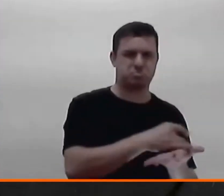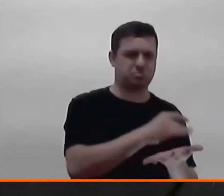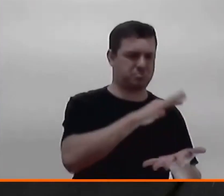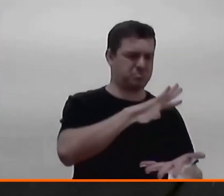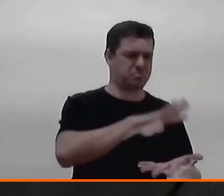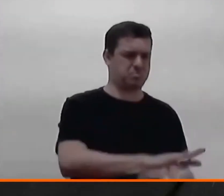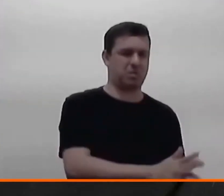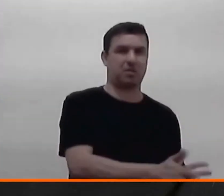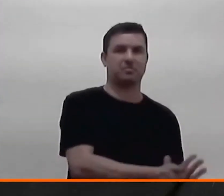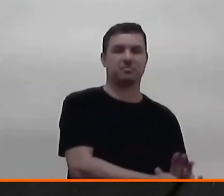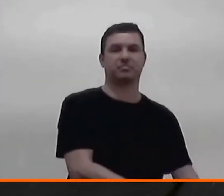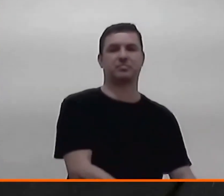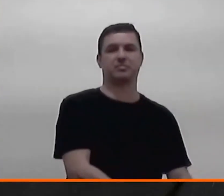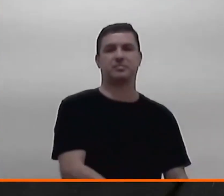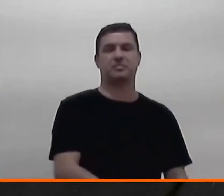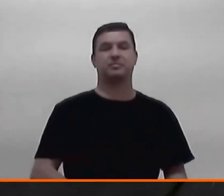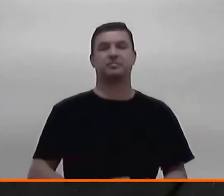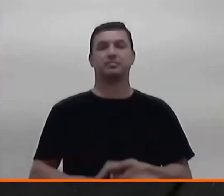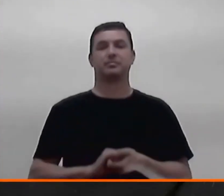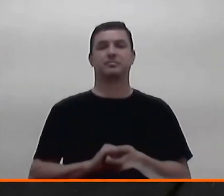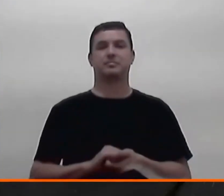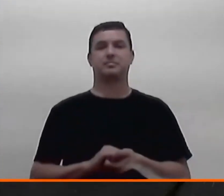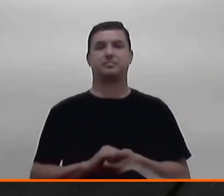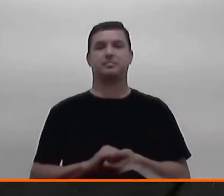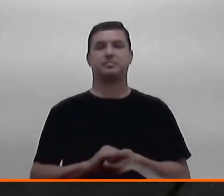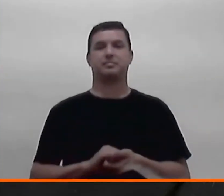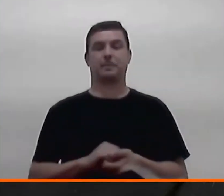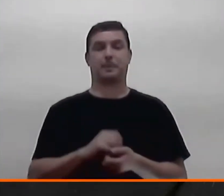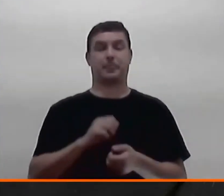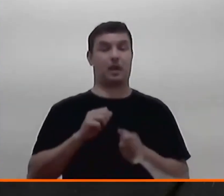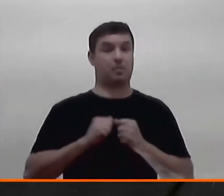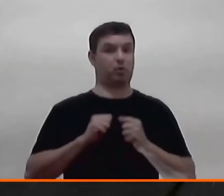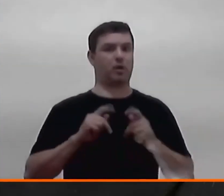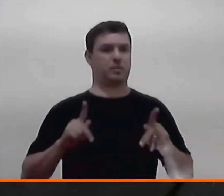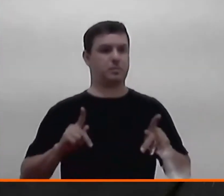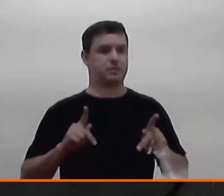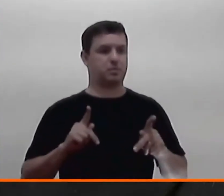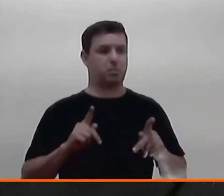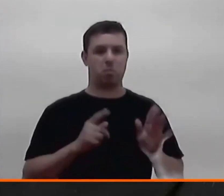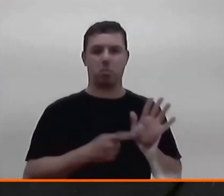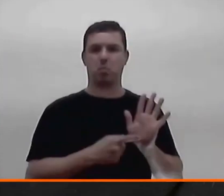Você se lembra aquela passagem em Apocalipse? Não